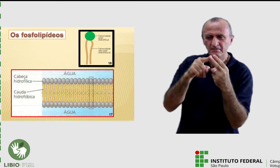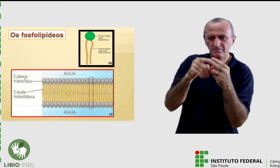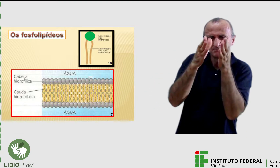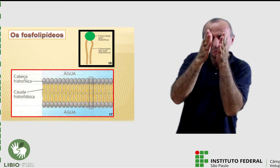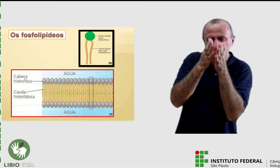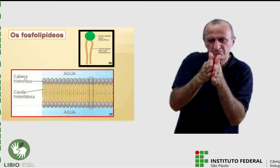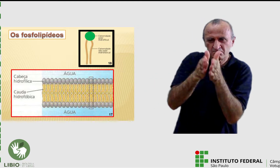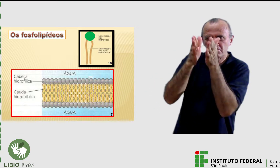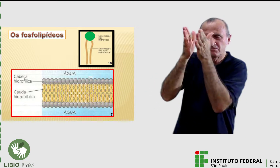partes.